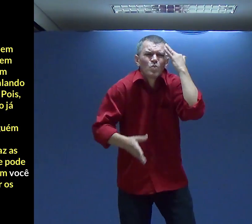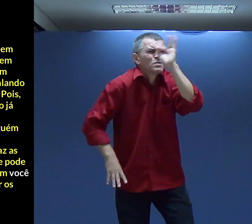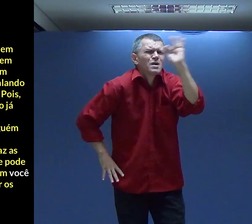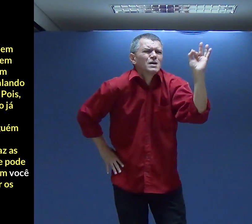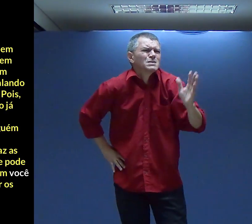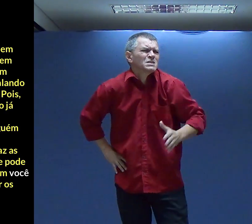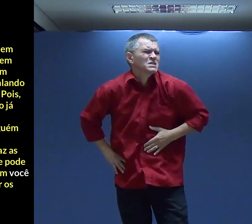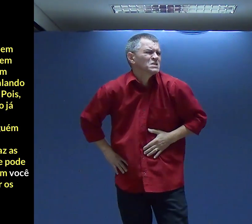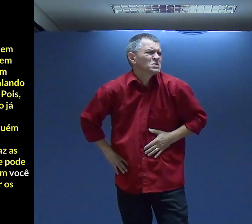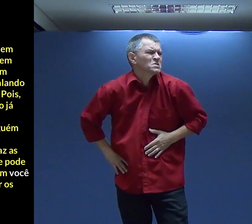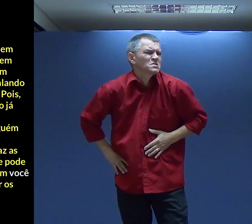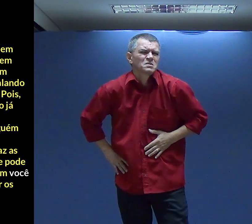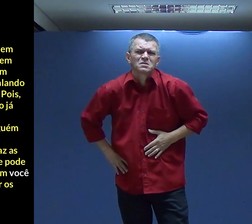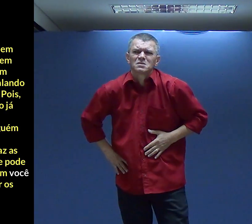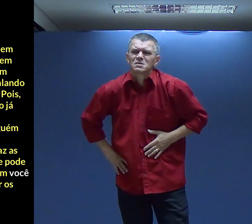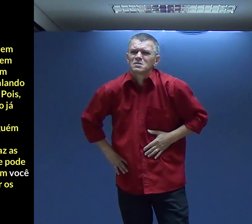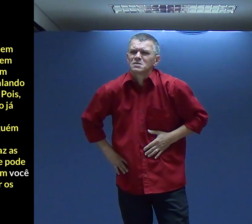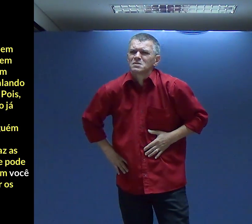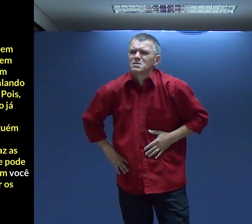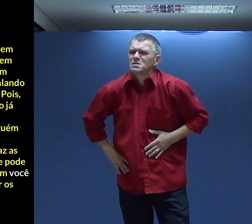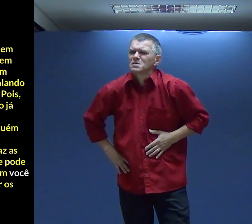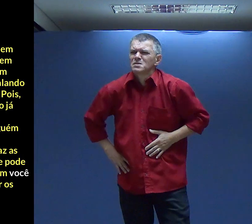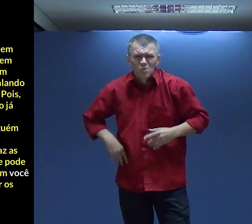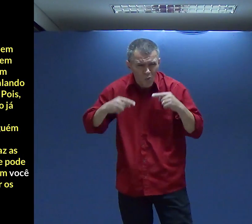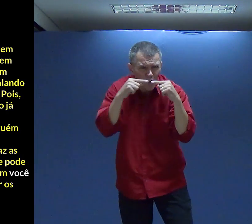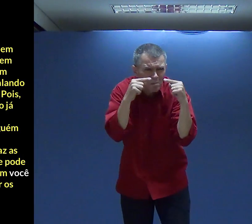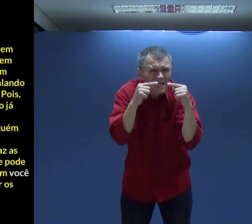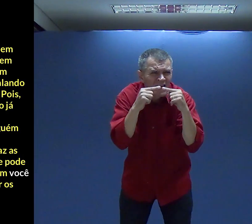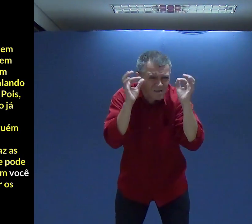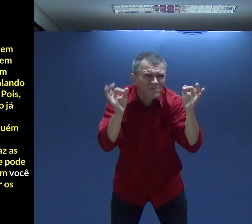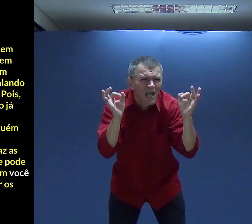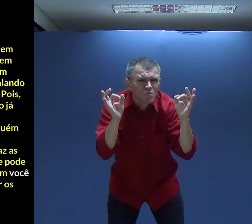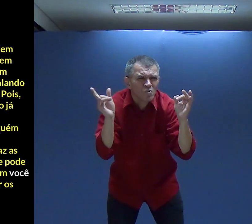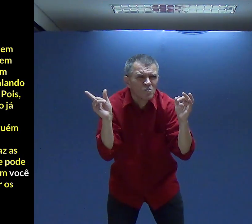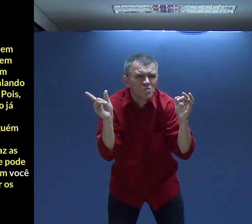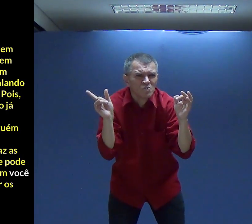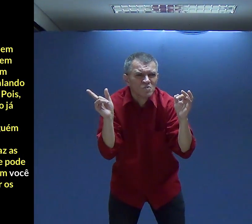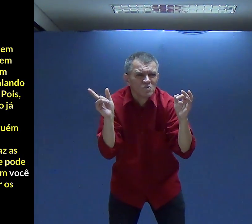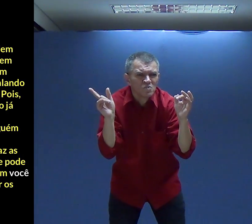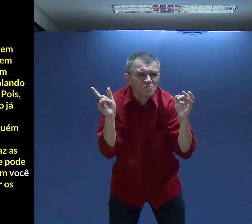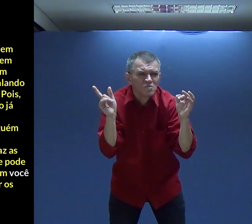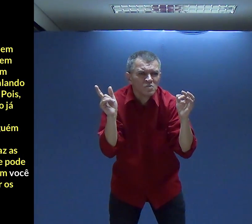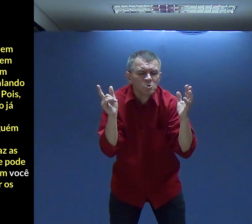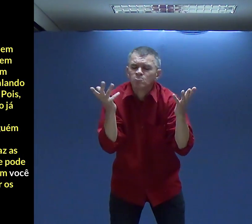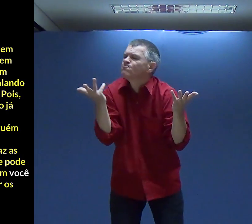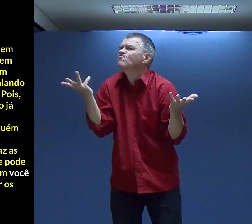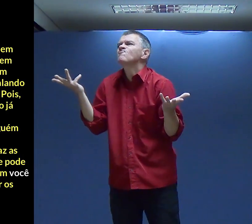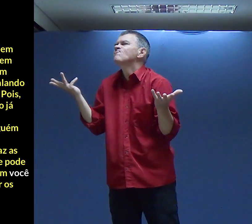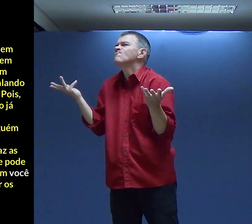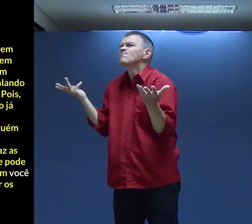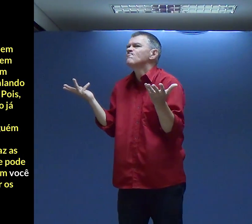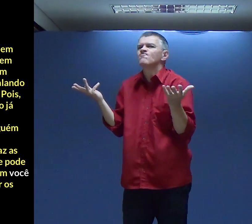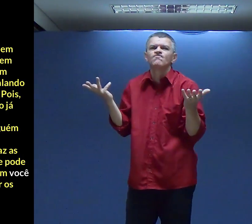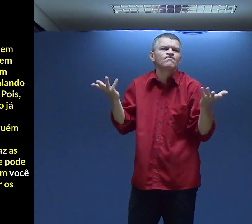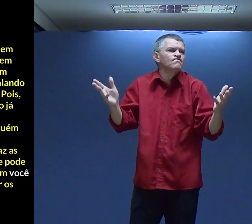Aí você fofoca Não é possível Isso combina Tem a ver Uma coisa com a outra Não